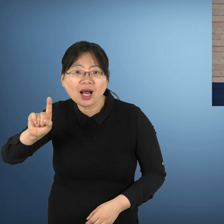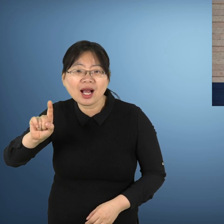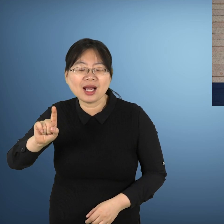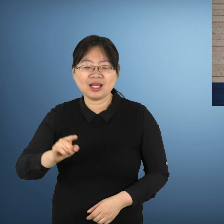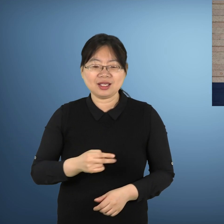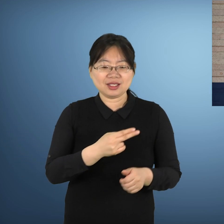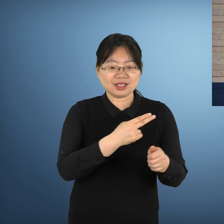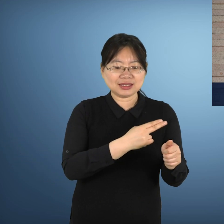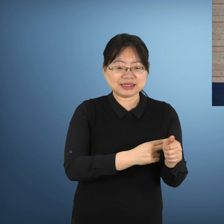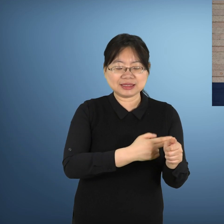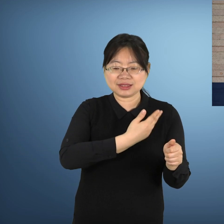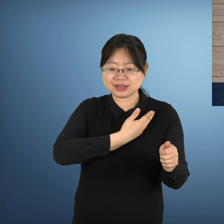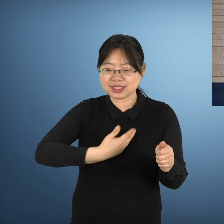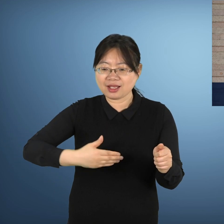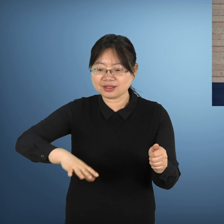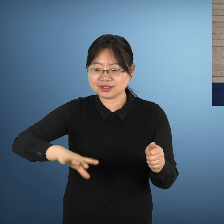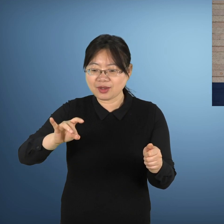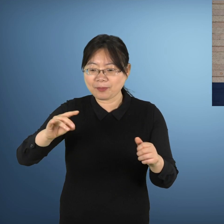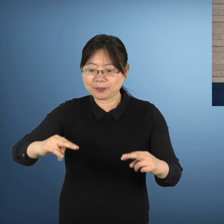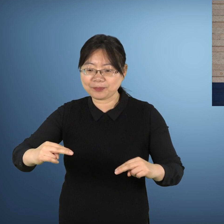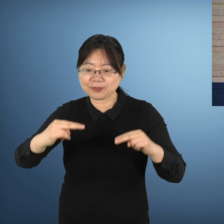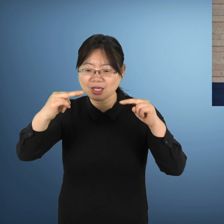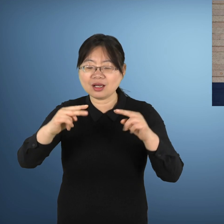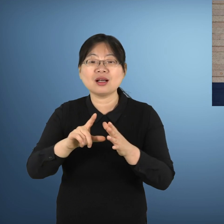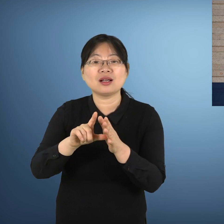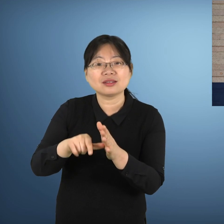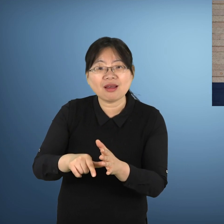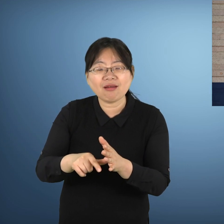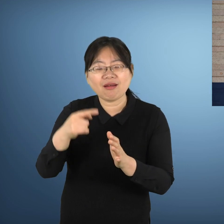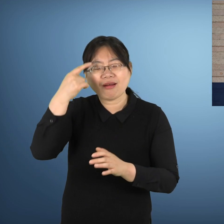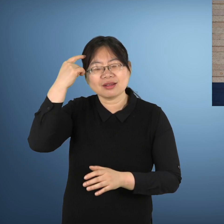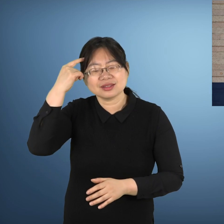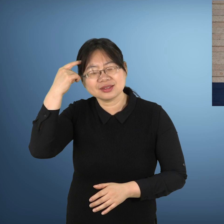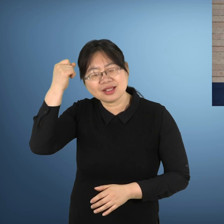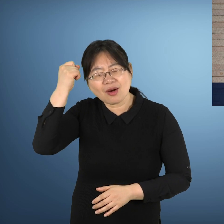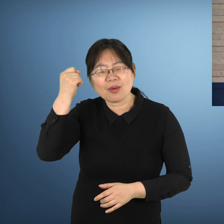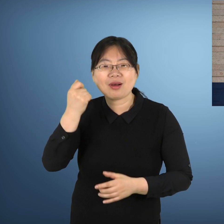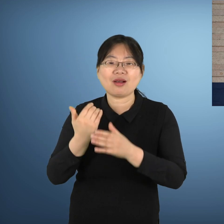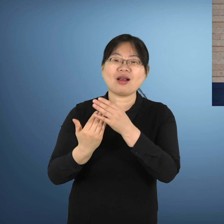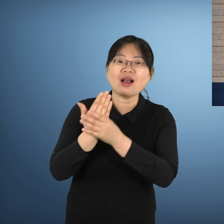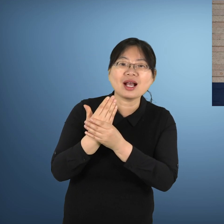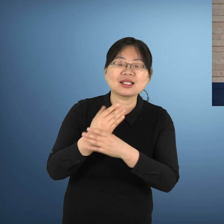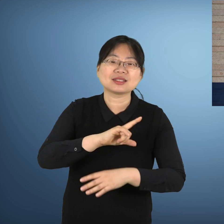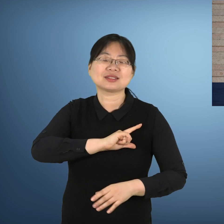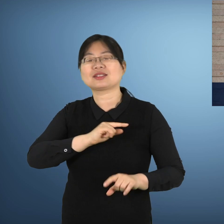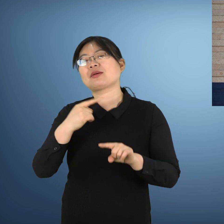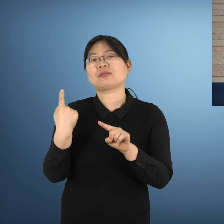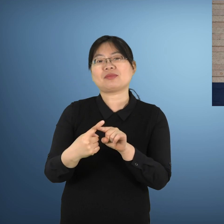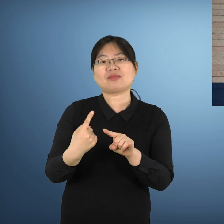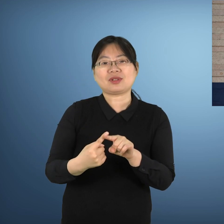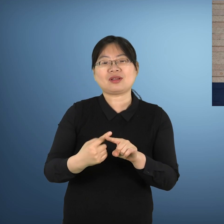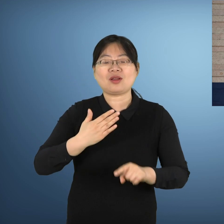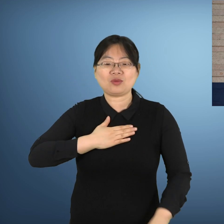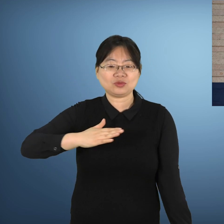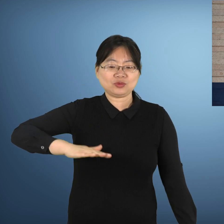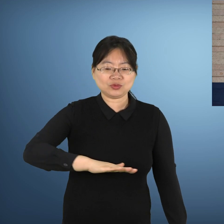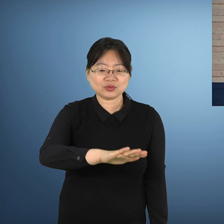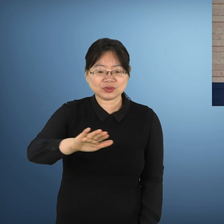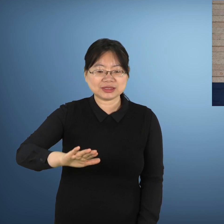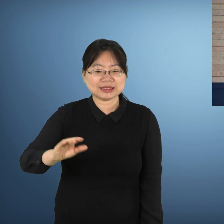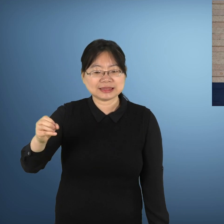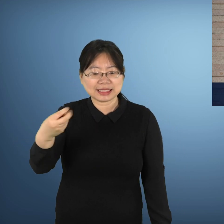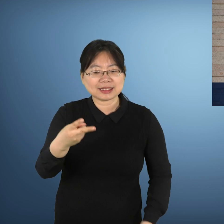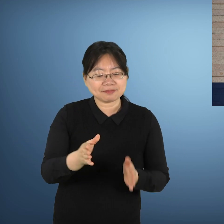이 스승과 제자가 처음 만났을 때 기억을 떠올리는 호칭이에요. 우리